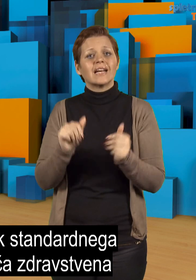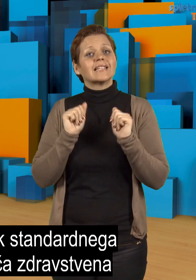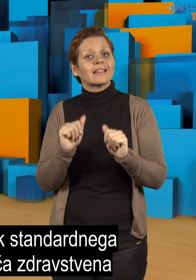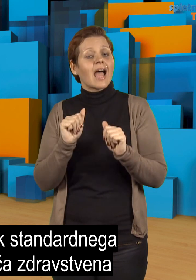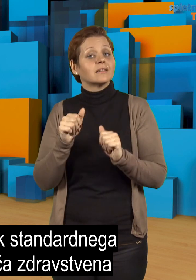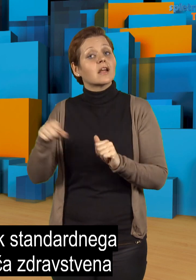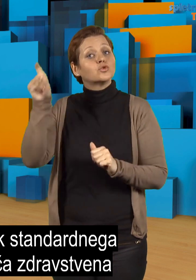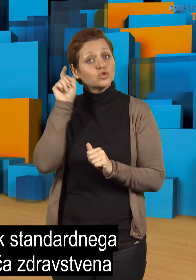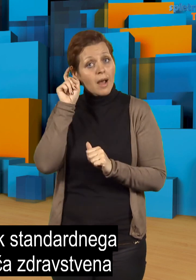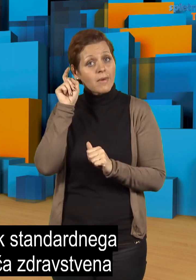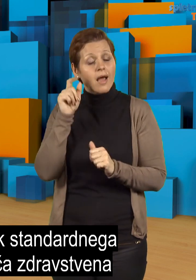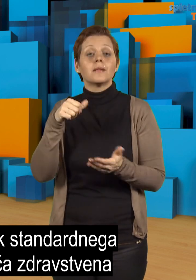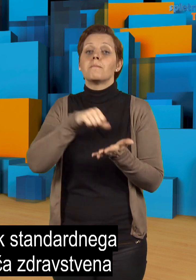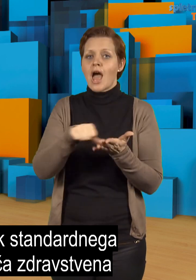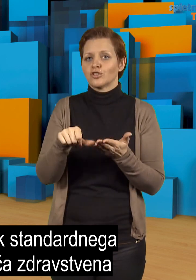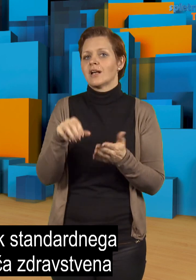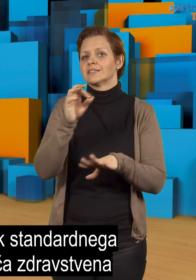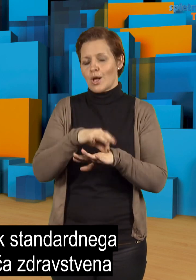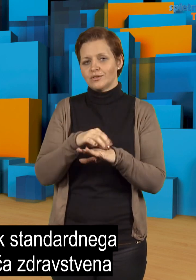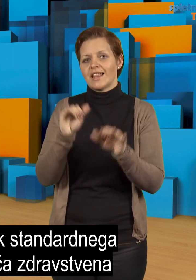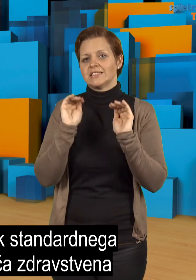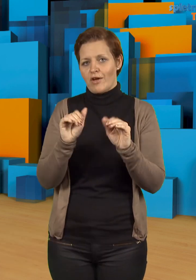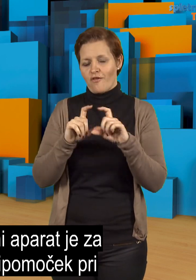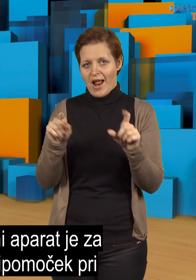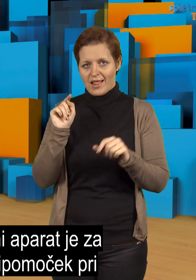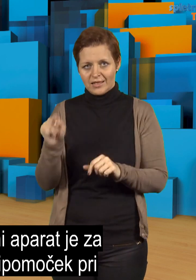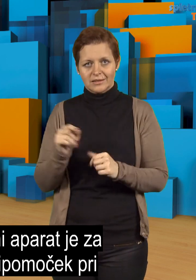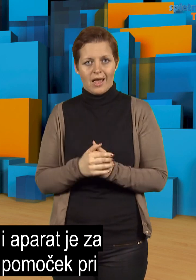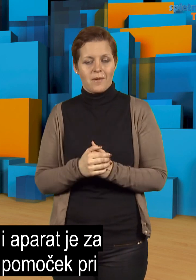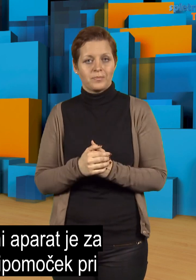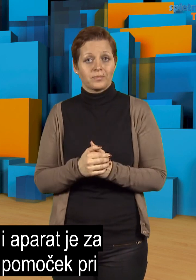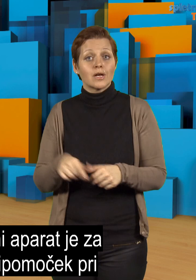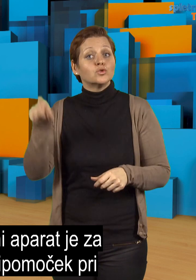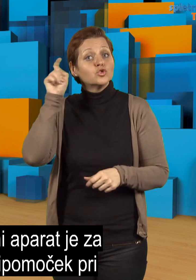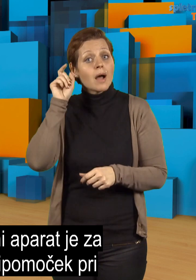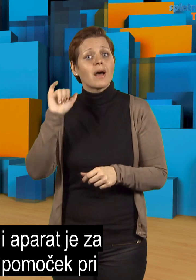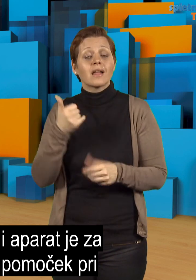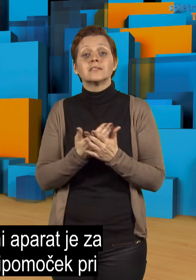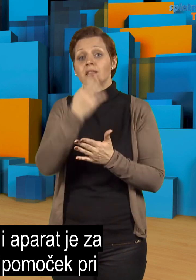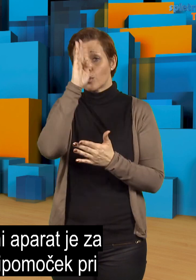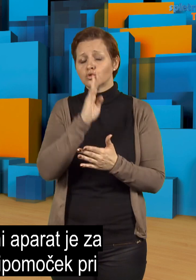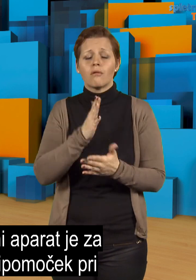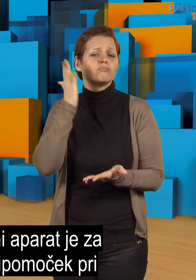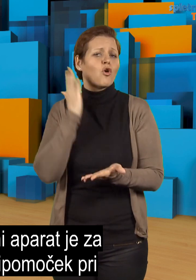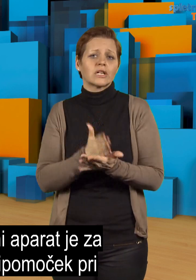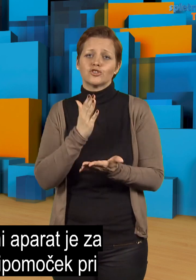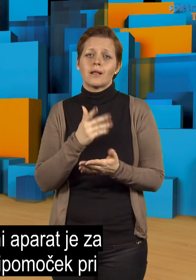Strošek standardnega slušnega aparata plača zdravstvena zavarovalnica. Slušni aparat je za naglušne